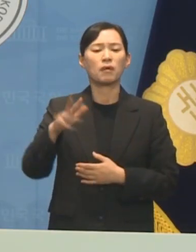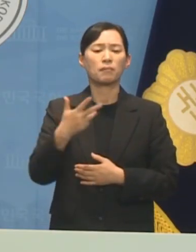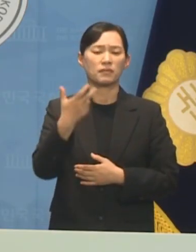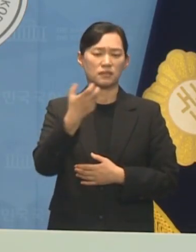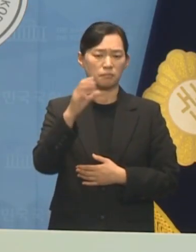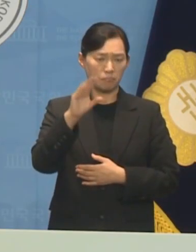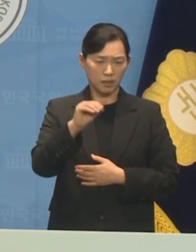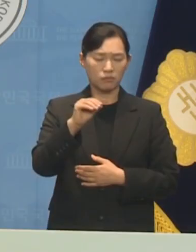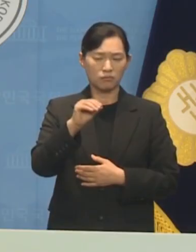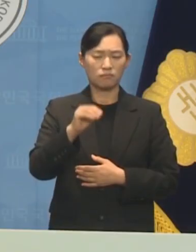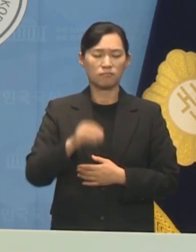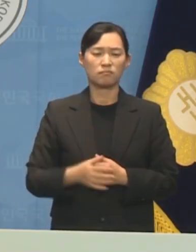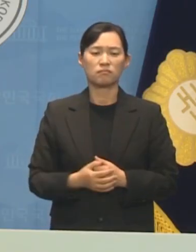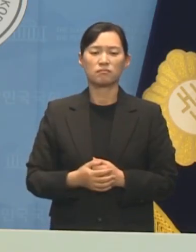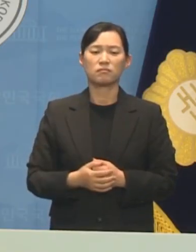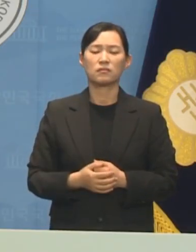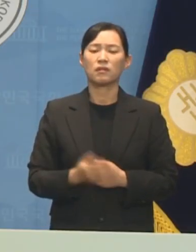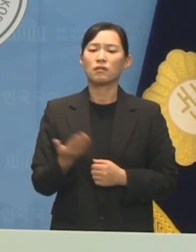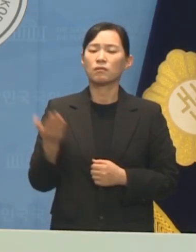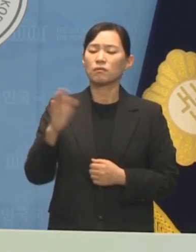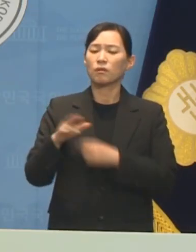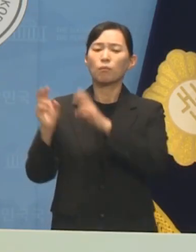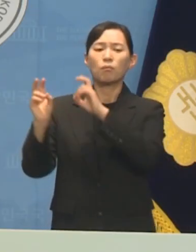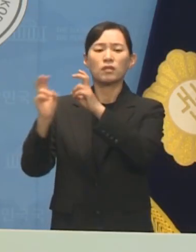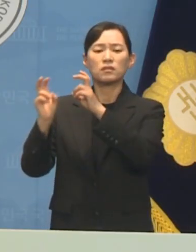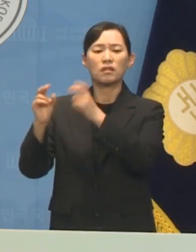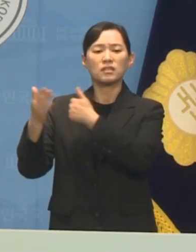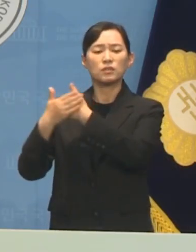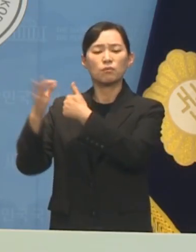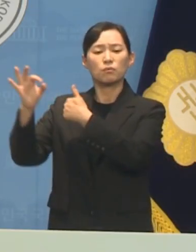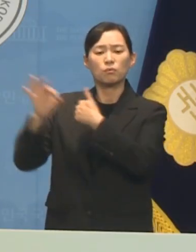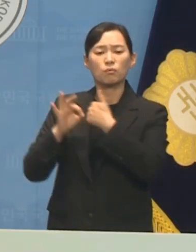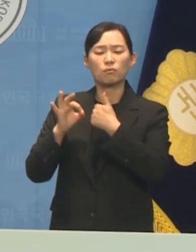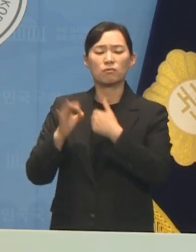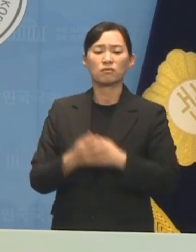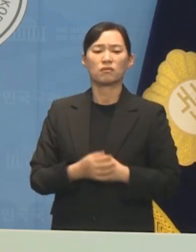2,830만 원에 달합니다. 그러나 회사에서 지원받은 금액은